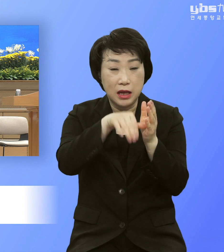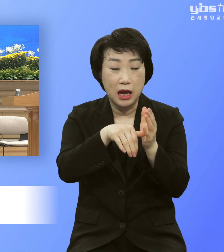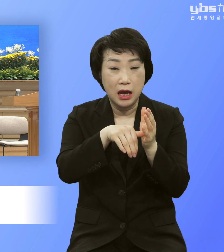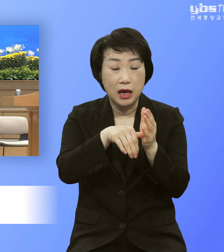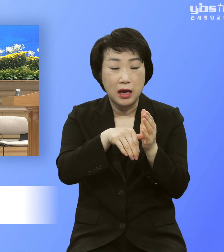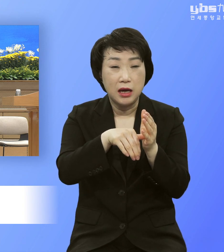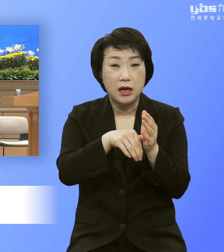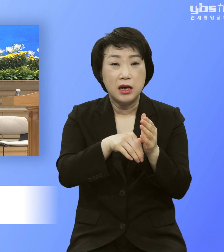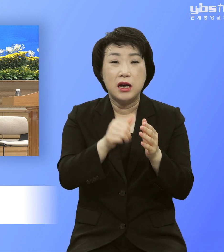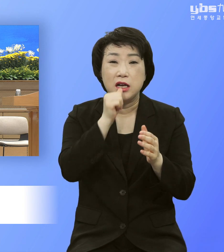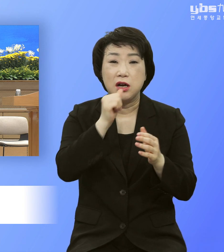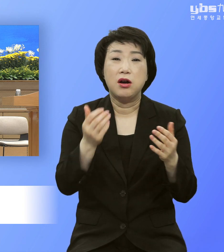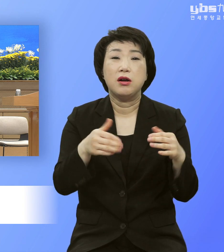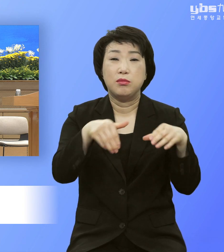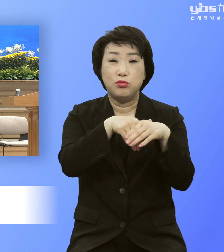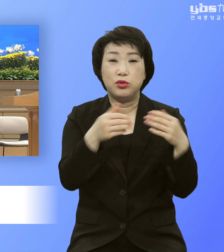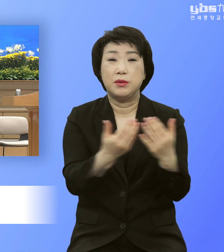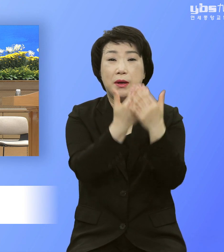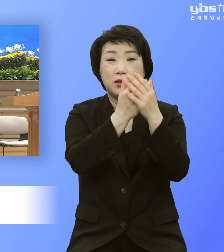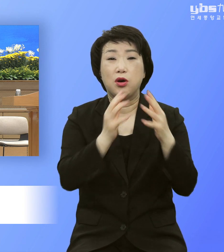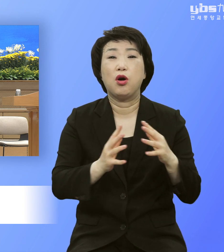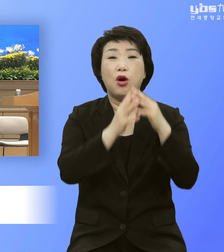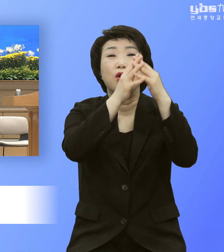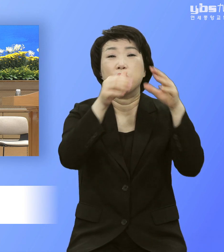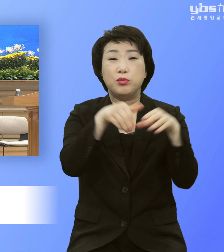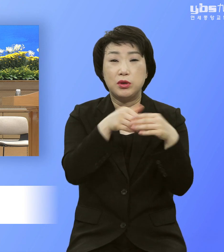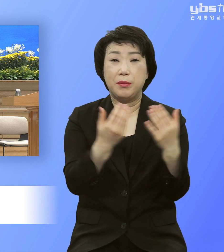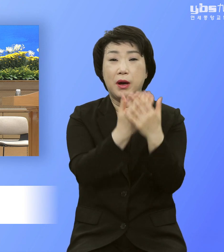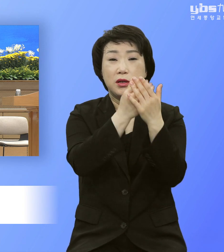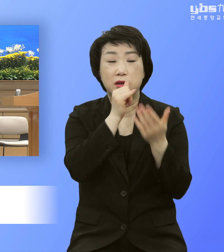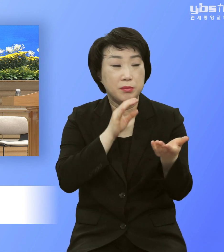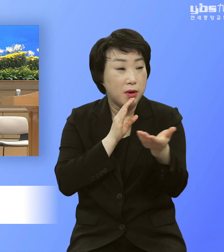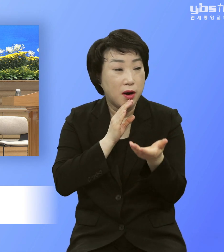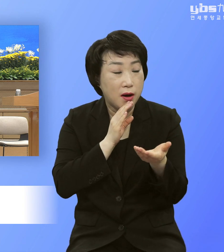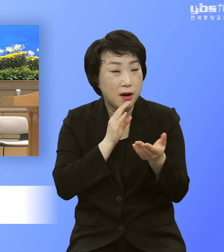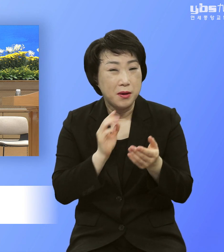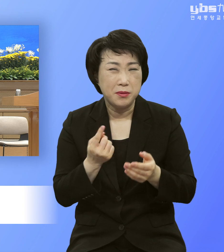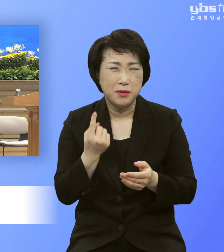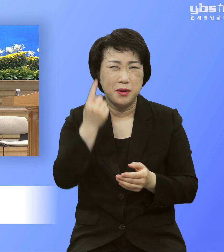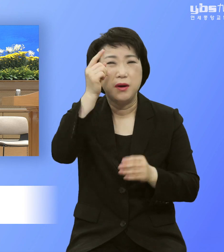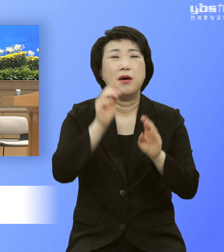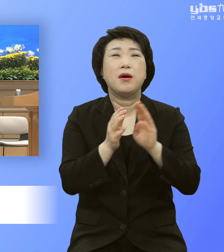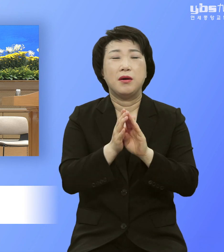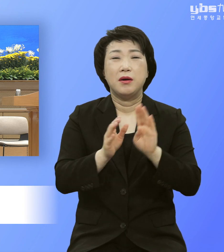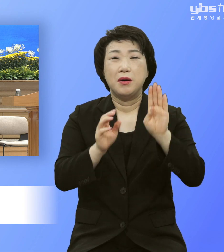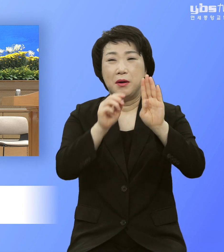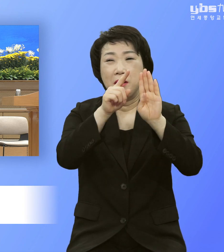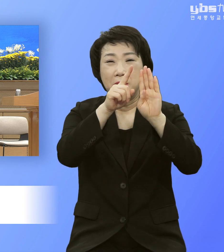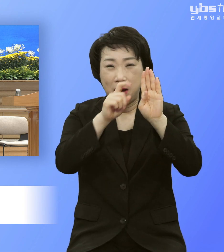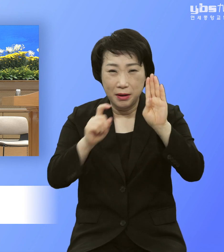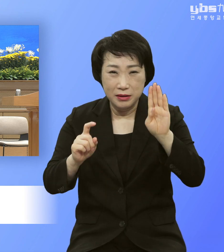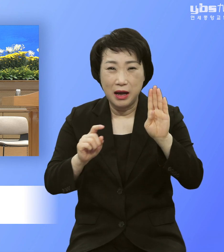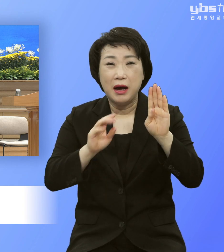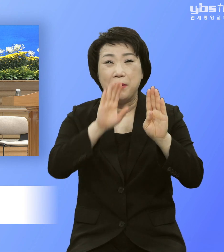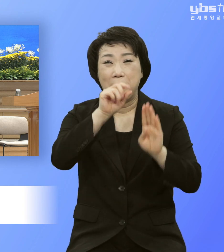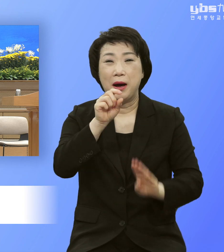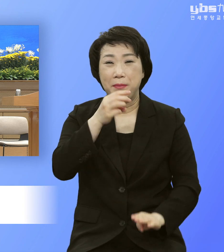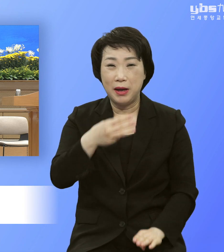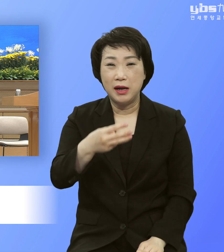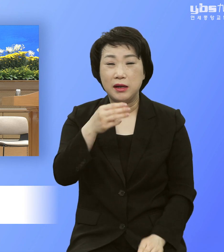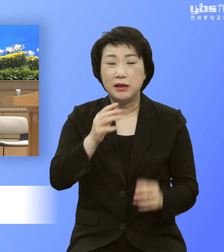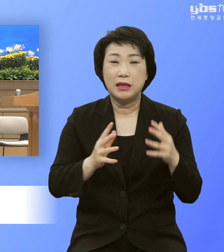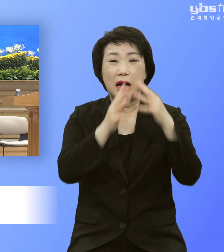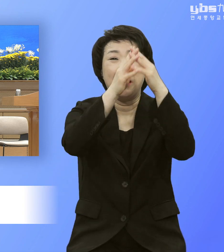발전하고 이 건축 문화가 발전하면서 예, 높은 바벨탑을 쌓으면서 우리 다시는